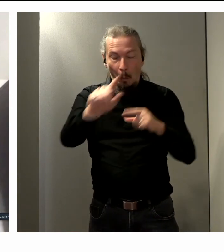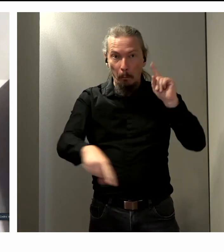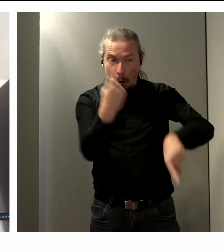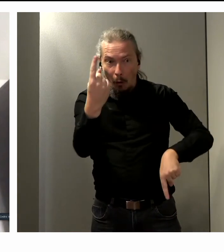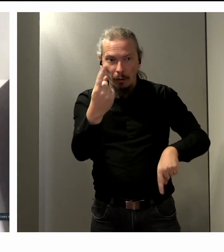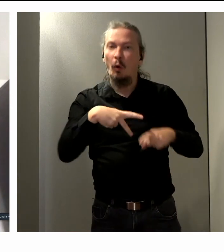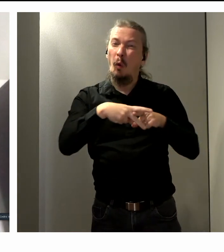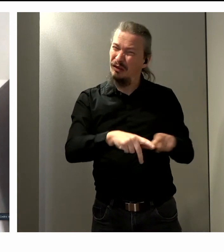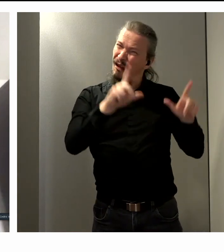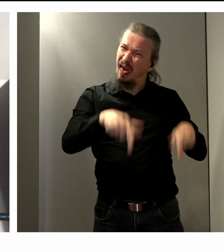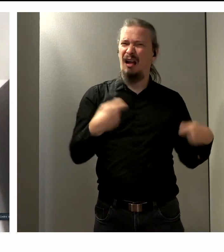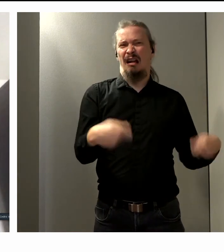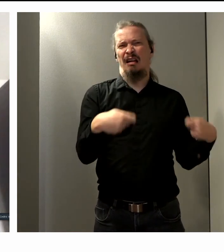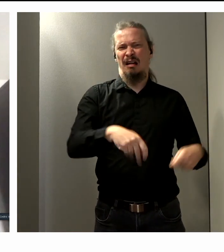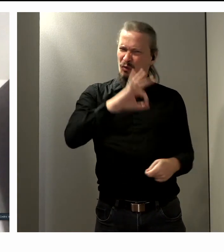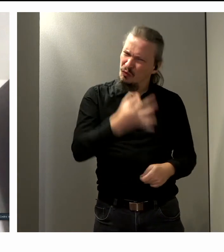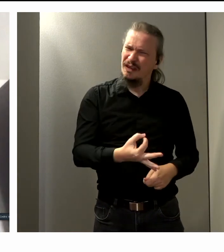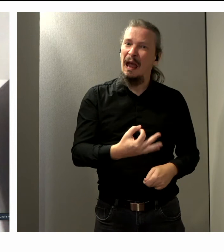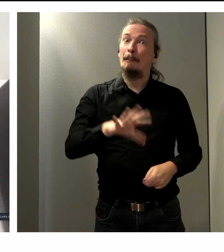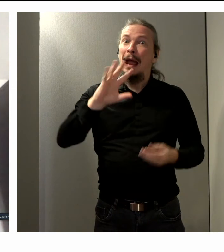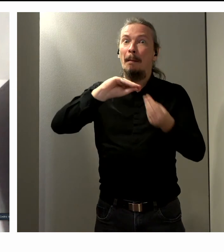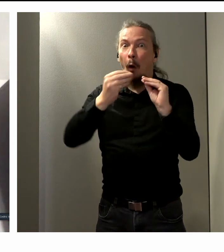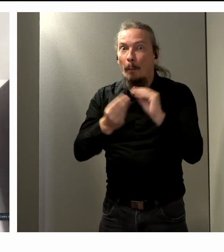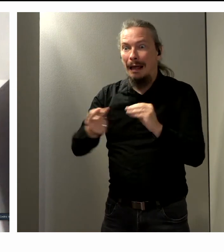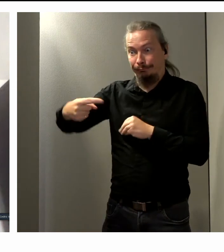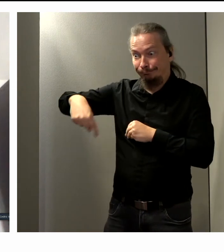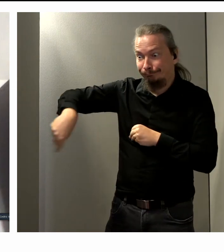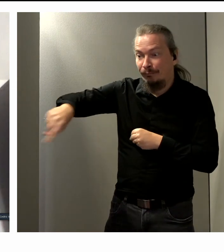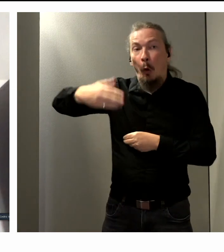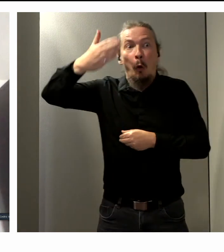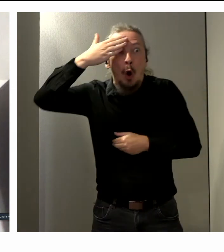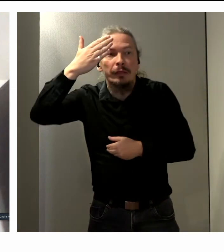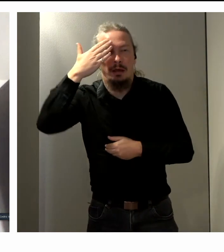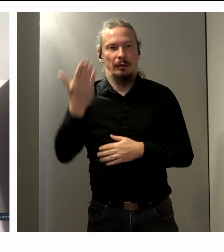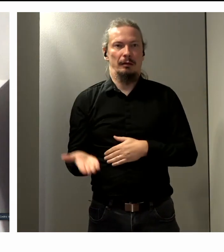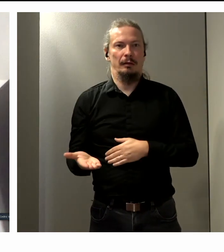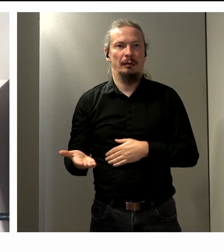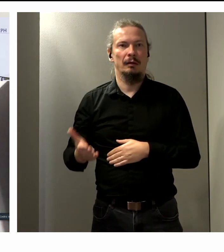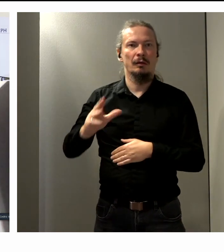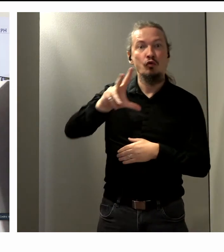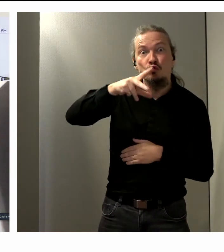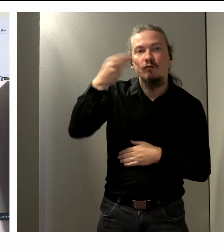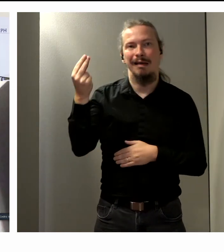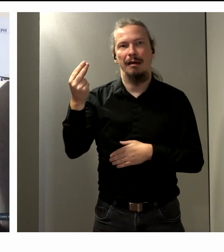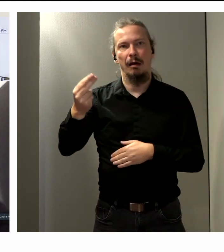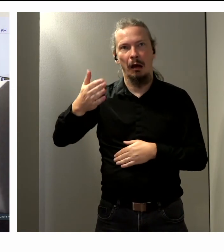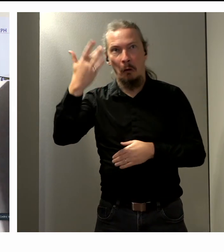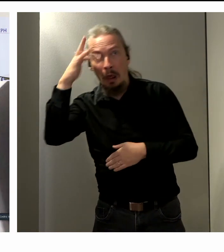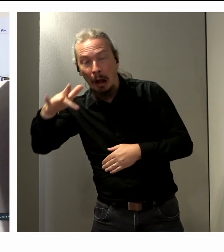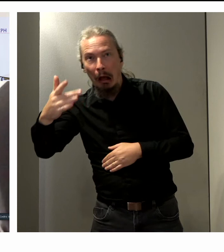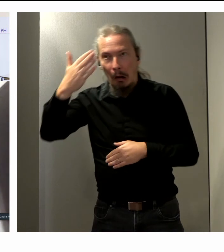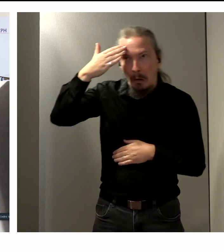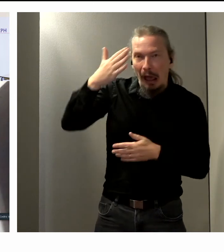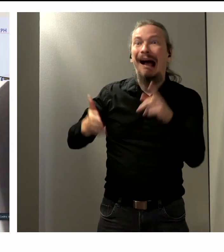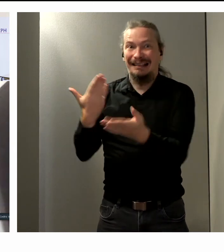Des outils, on en a. Le gros enjeu, il est dans la connaissance humaine des uns et des autres. Je crois que c'est M. Thierry qui a insisté dès le